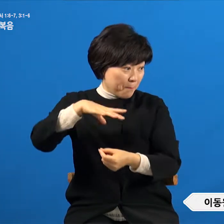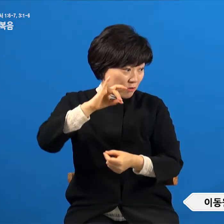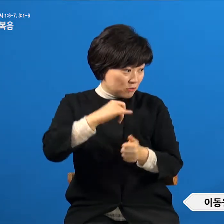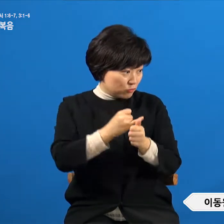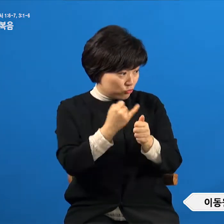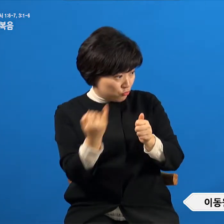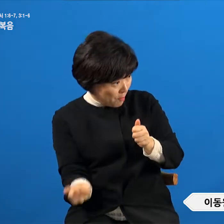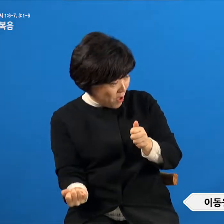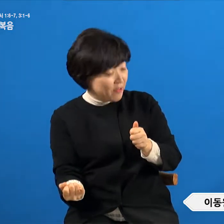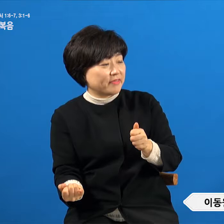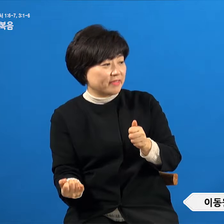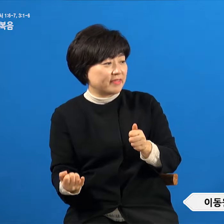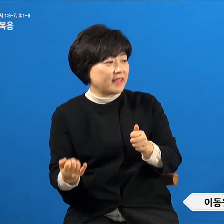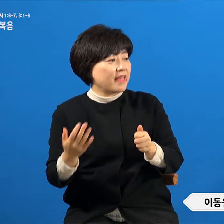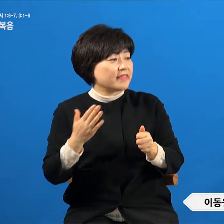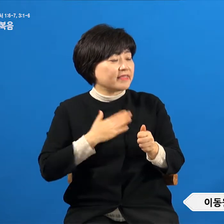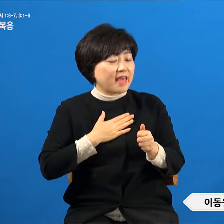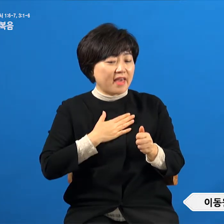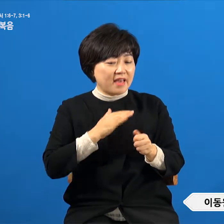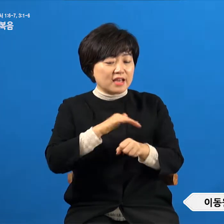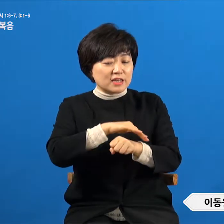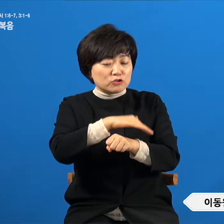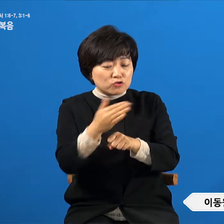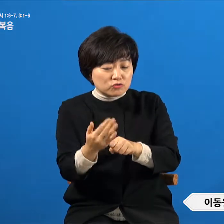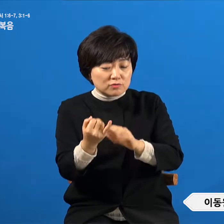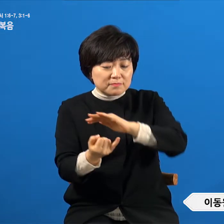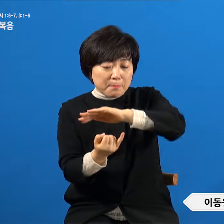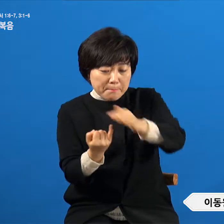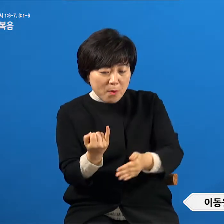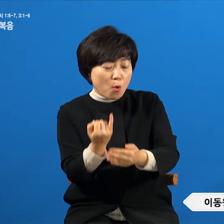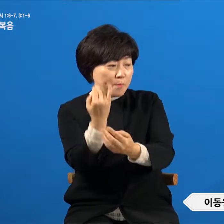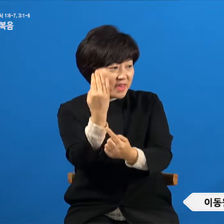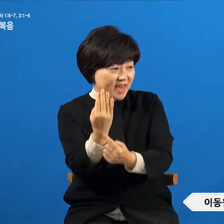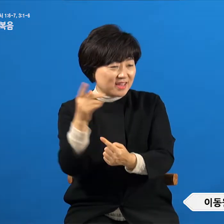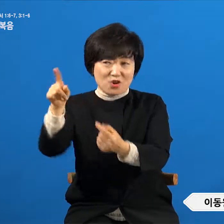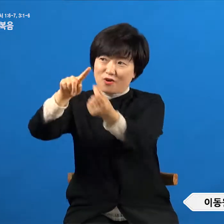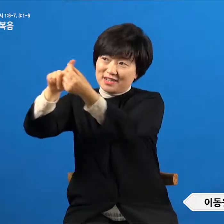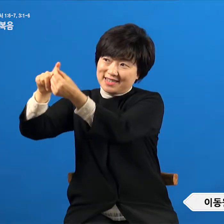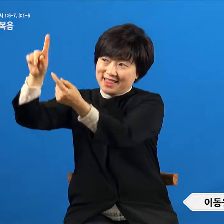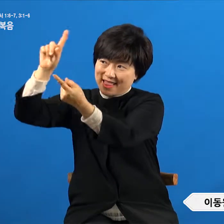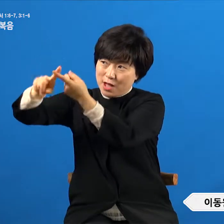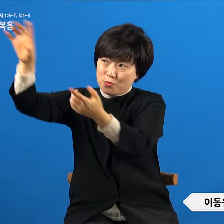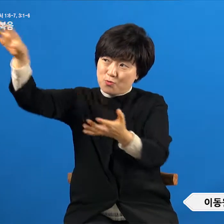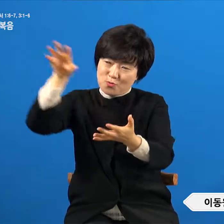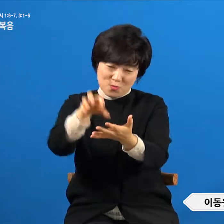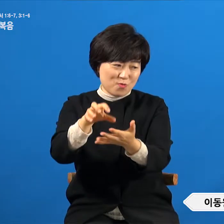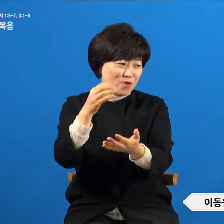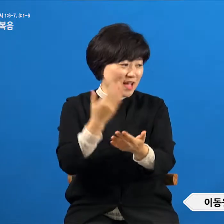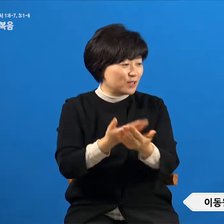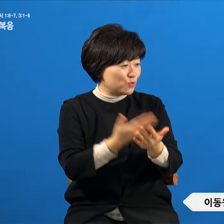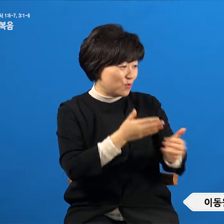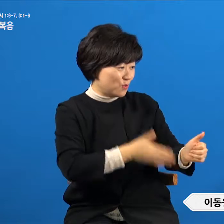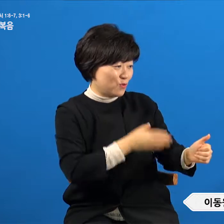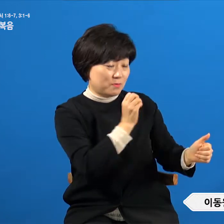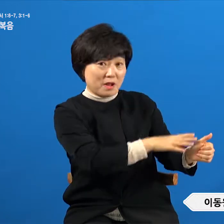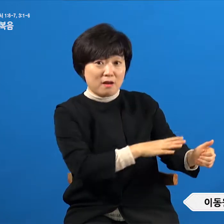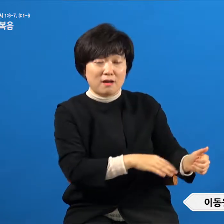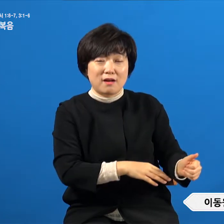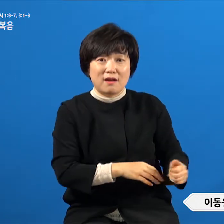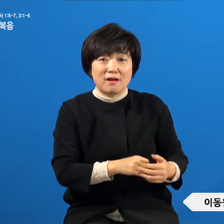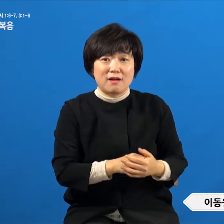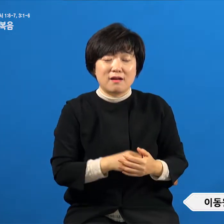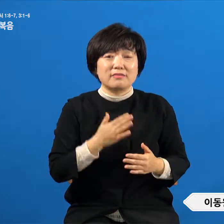먼저 죽으면 내 묘비에 저 글자 써줘. 그래서 거기에 썼다는